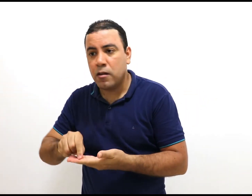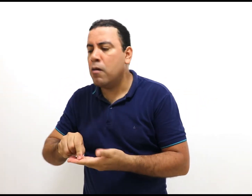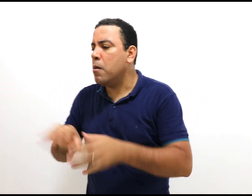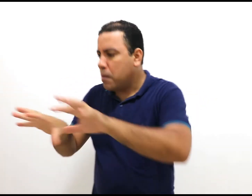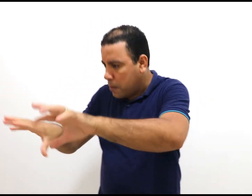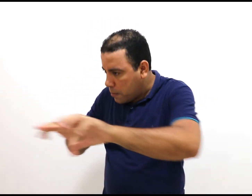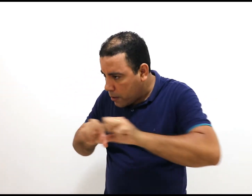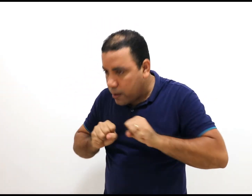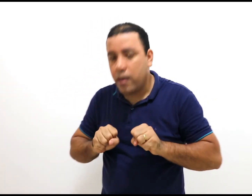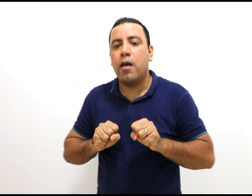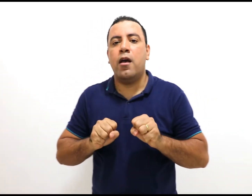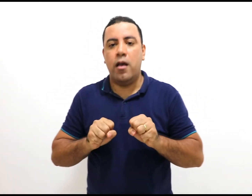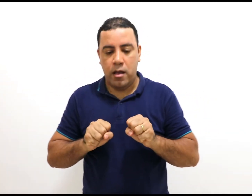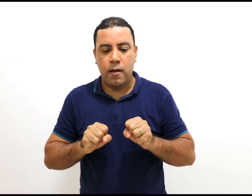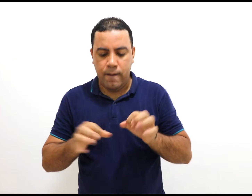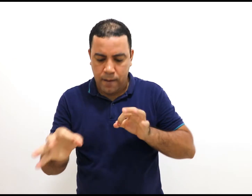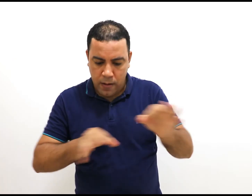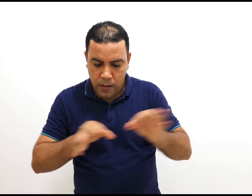de Libras.